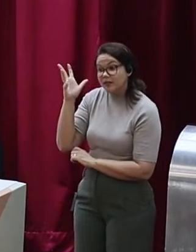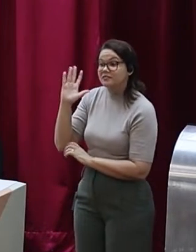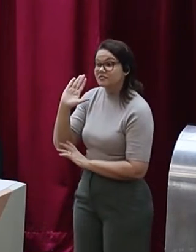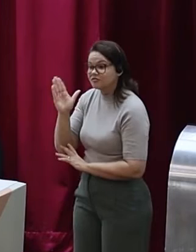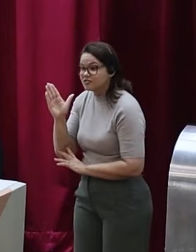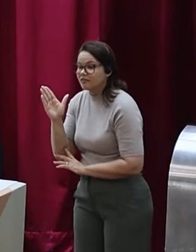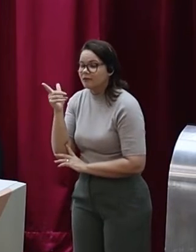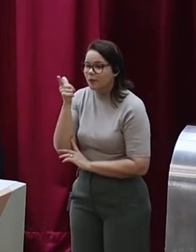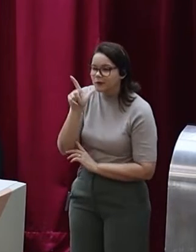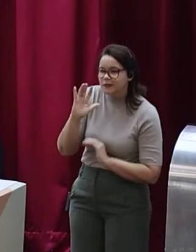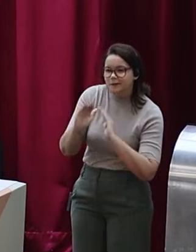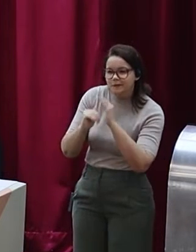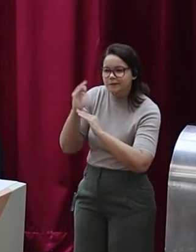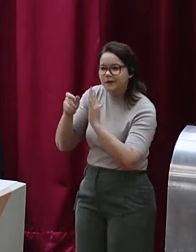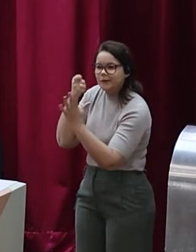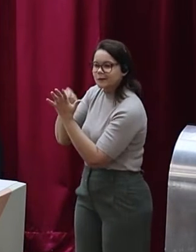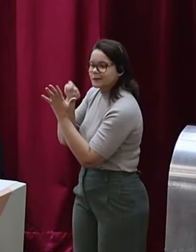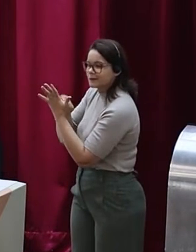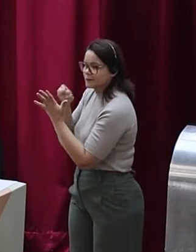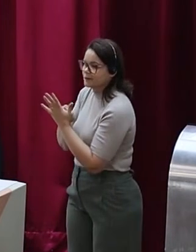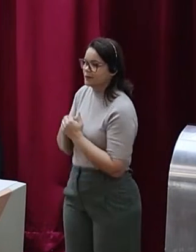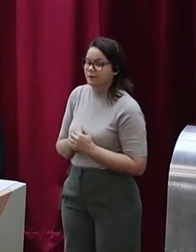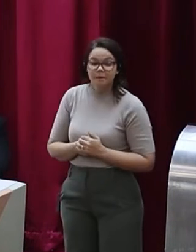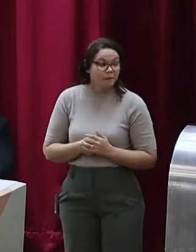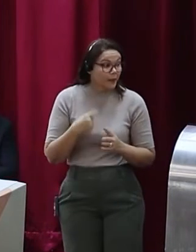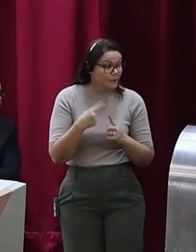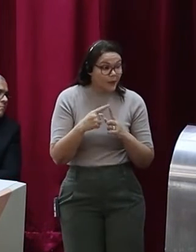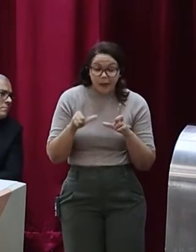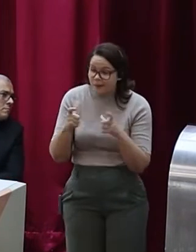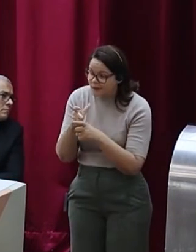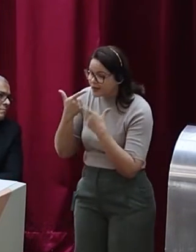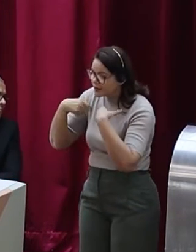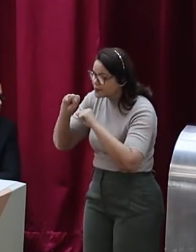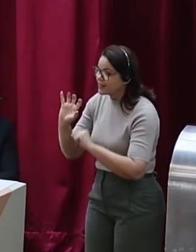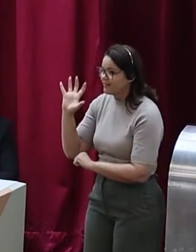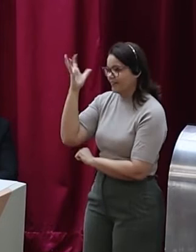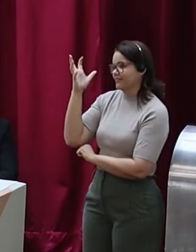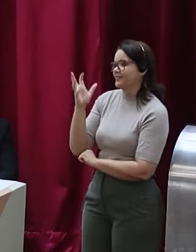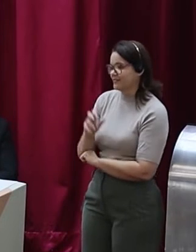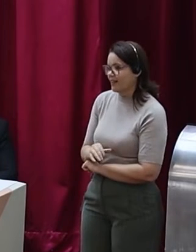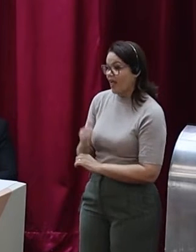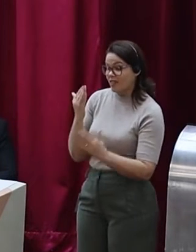injusticia lingüística. Y ahí tengo una comparación que he hecho